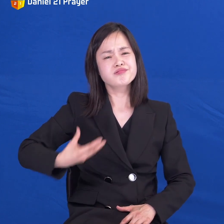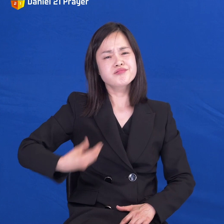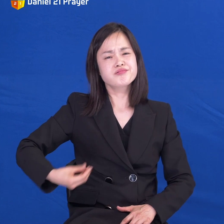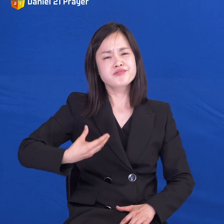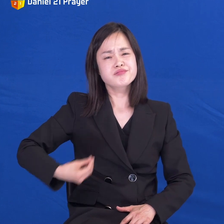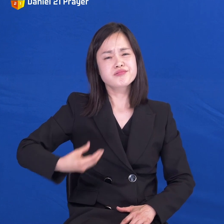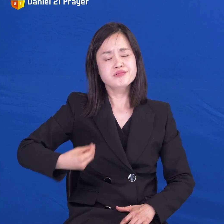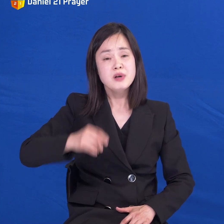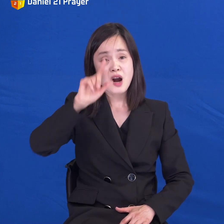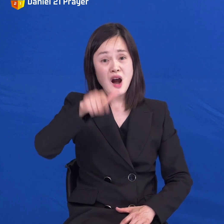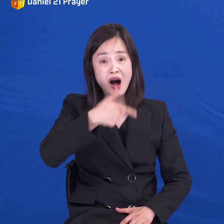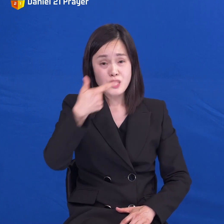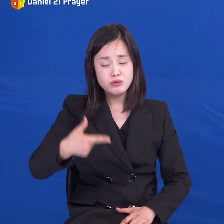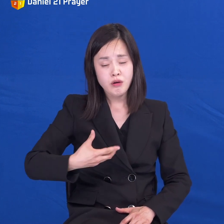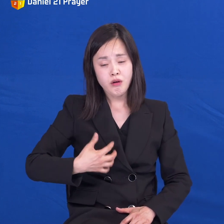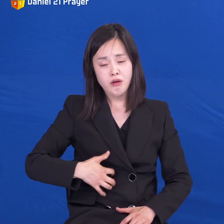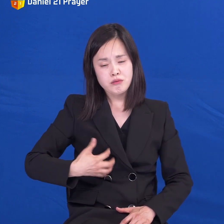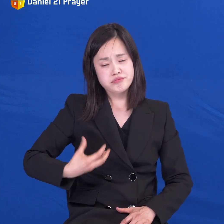돕니다.